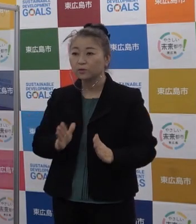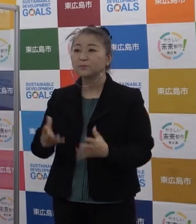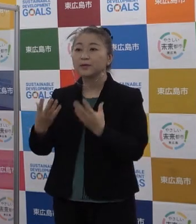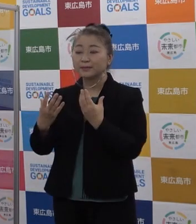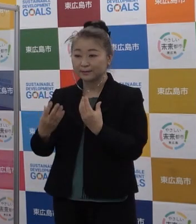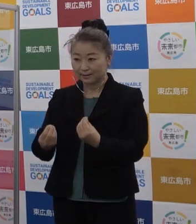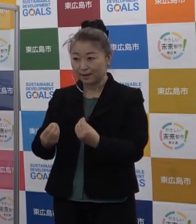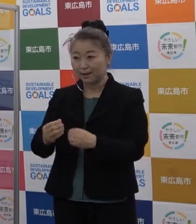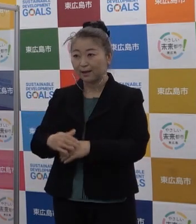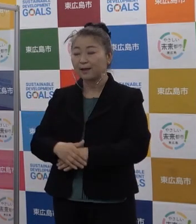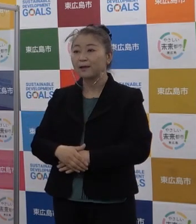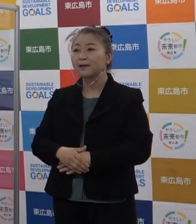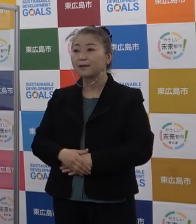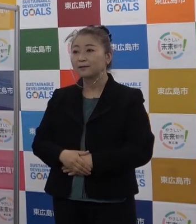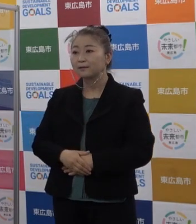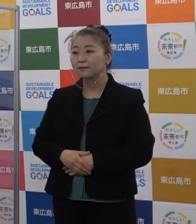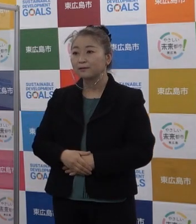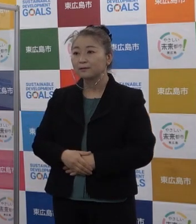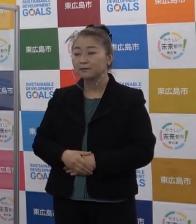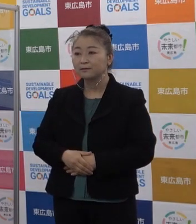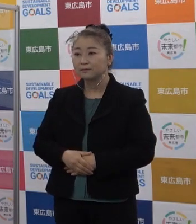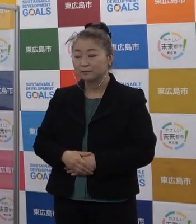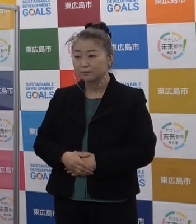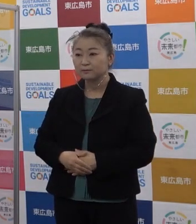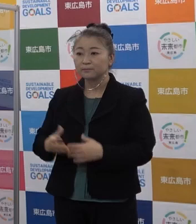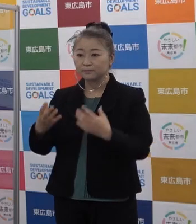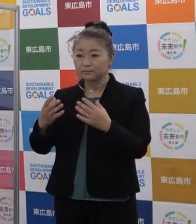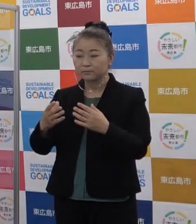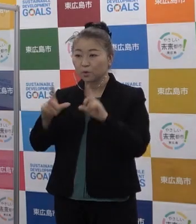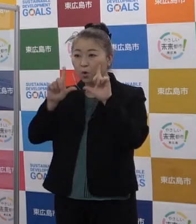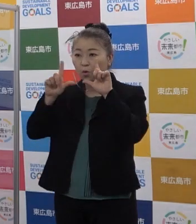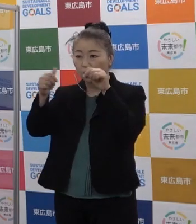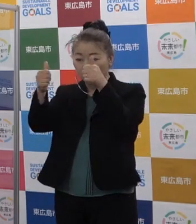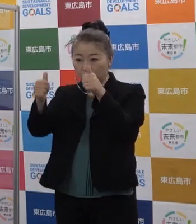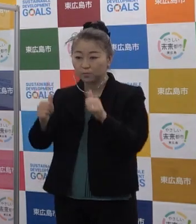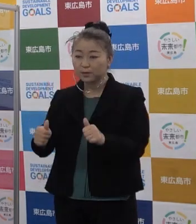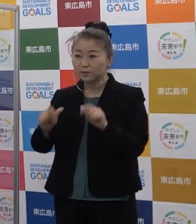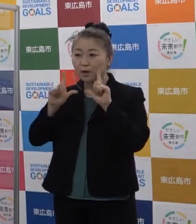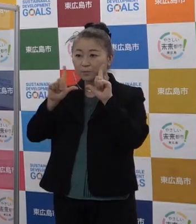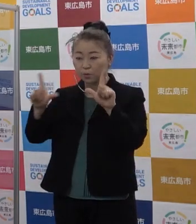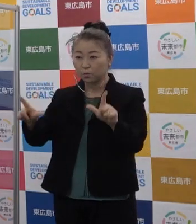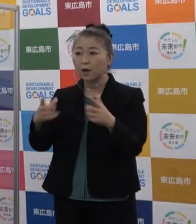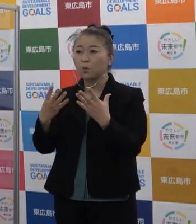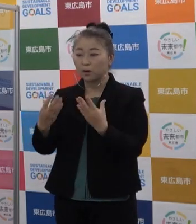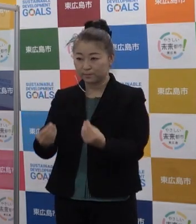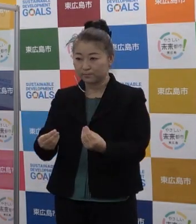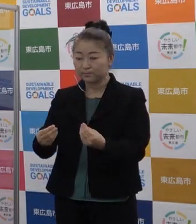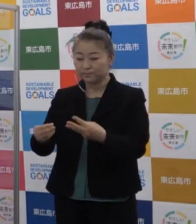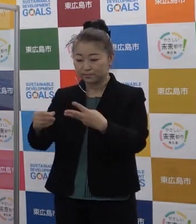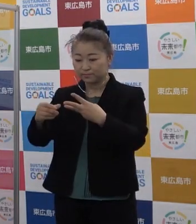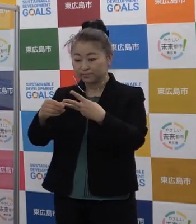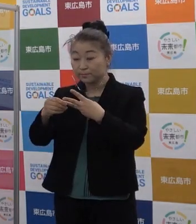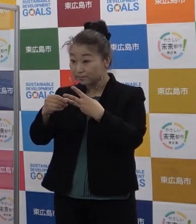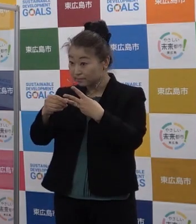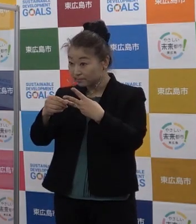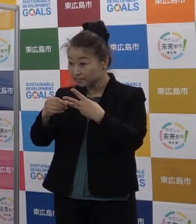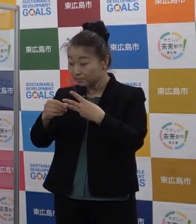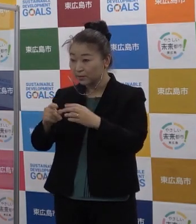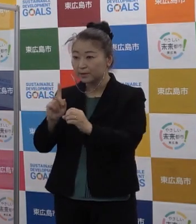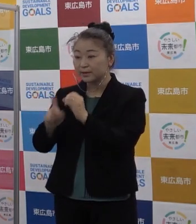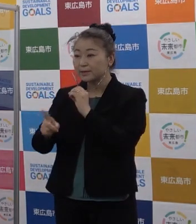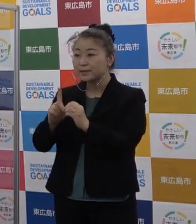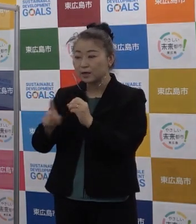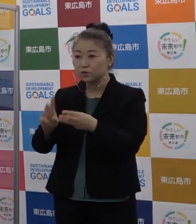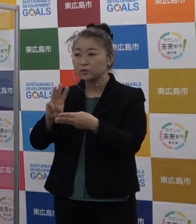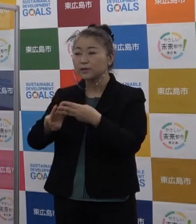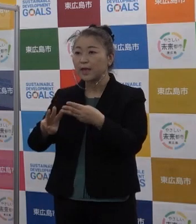ホームページについては以上であります。 3番目はデジタル田園都市